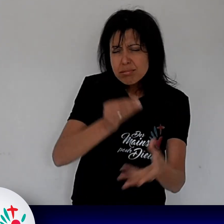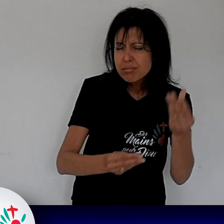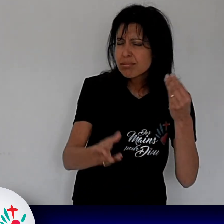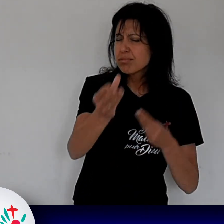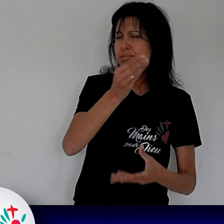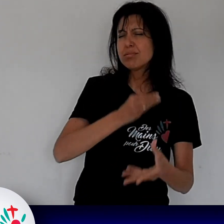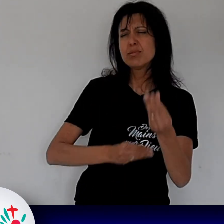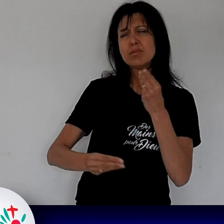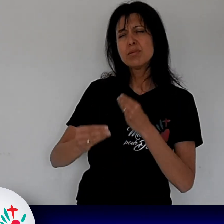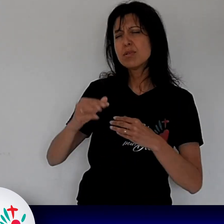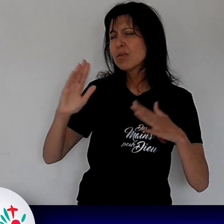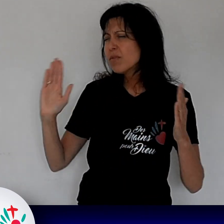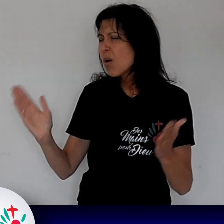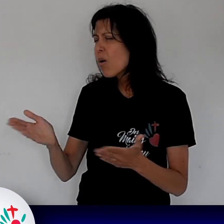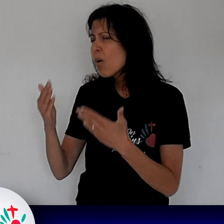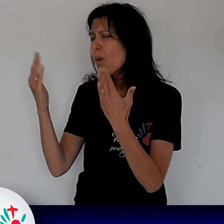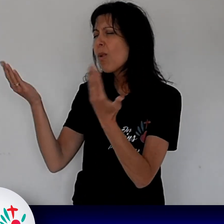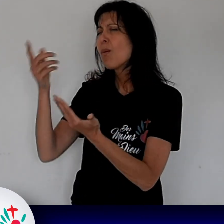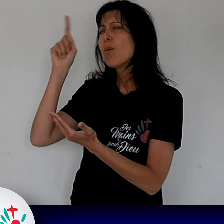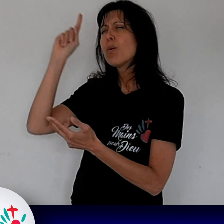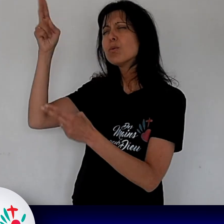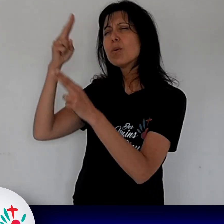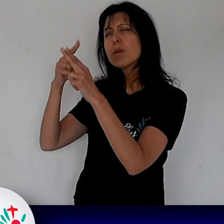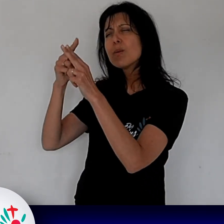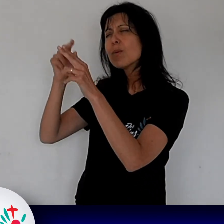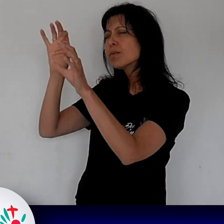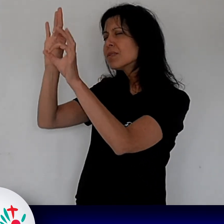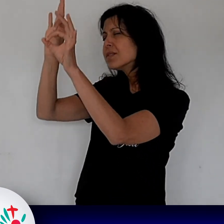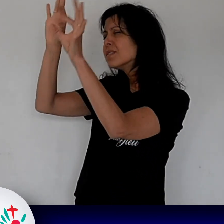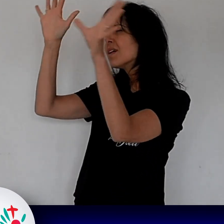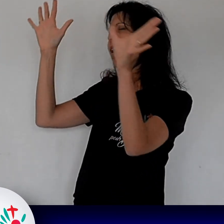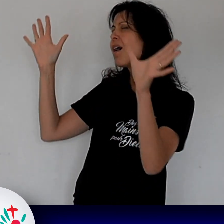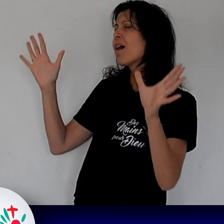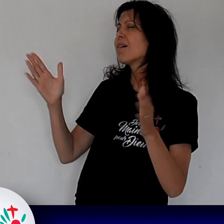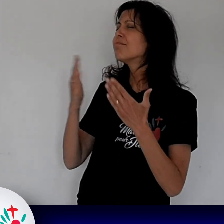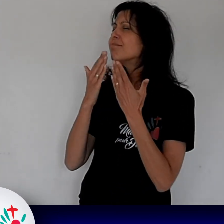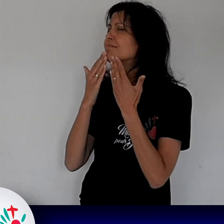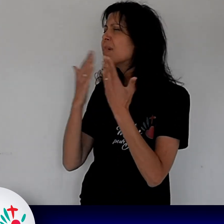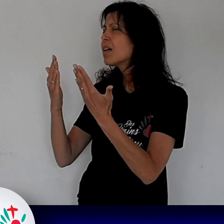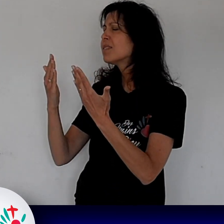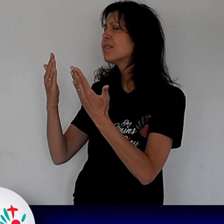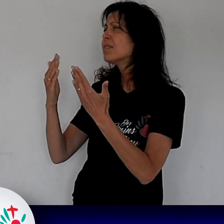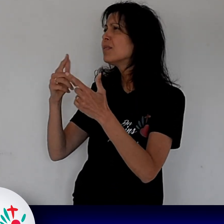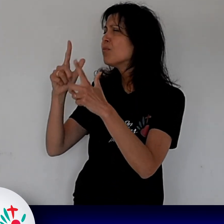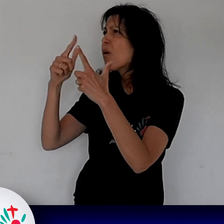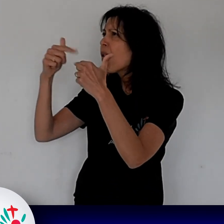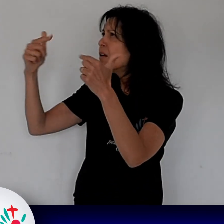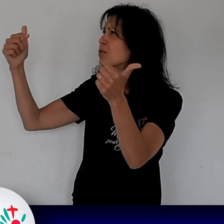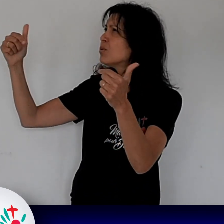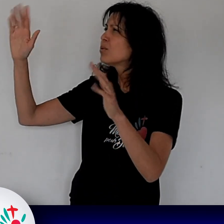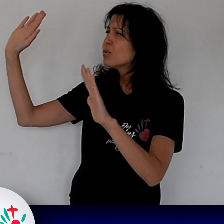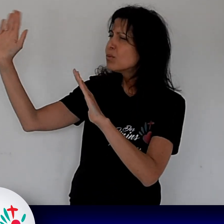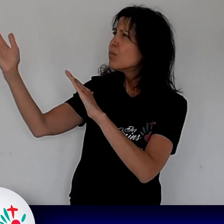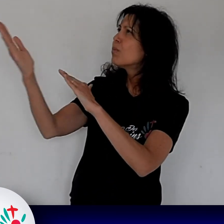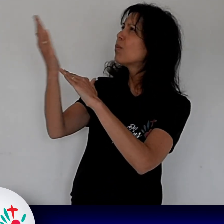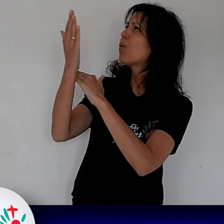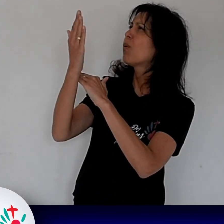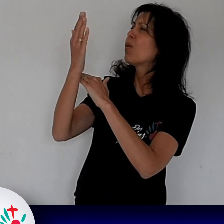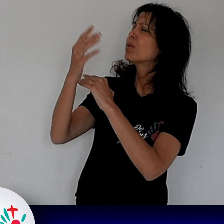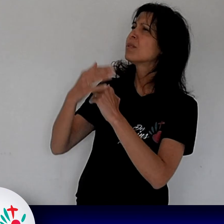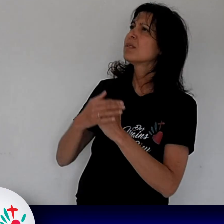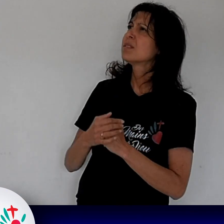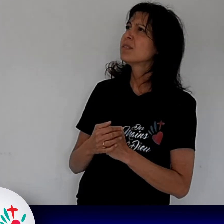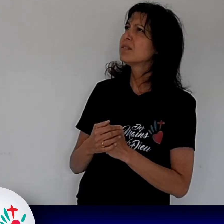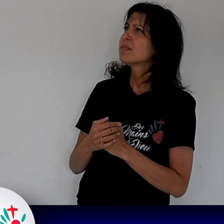ton saint nom, Seigneur. Merci pour les choses que tu nous fais voir, que tu nous fais entrevoir, parce que tu es un